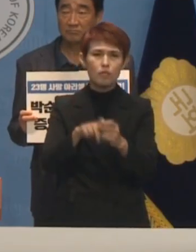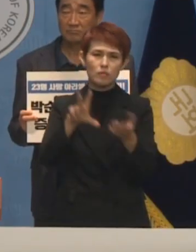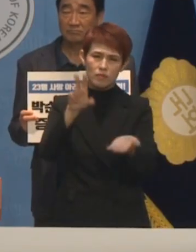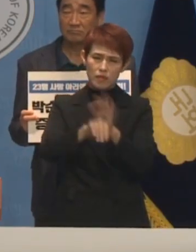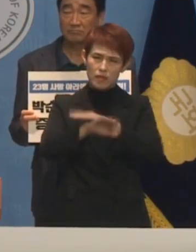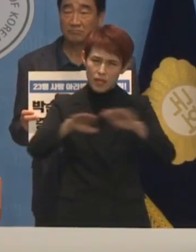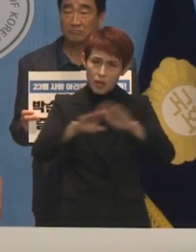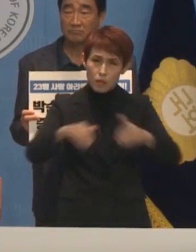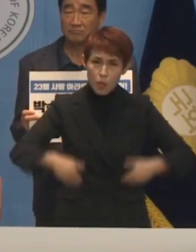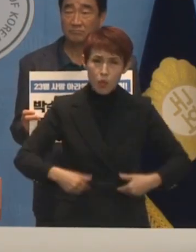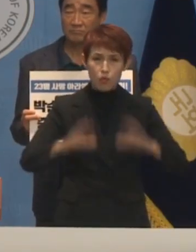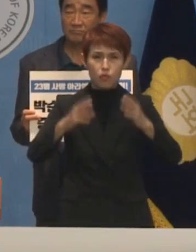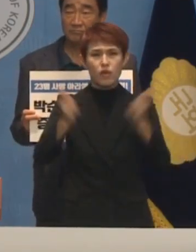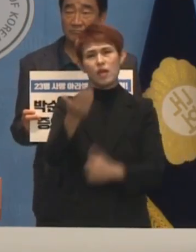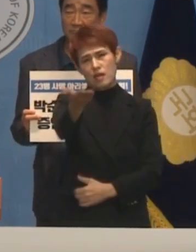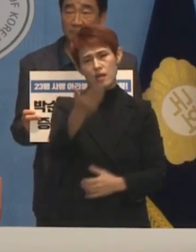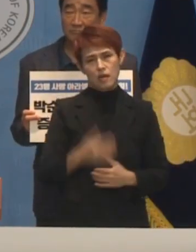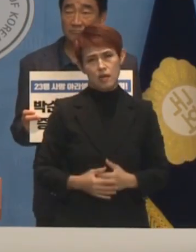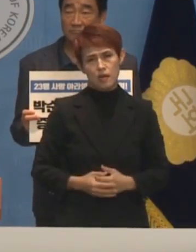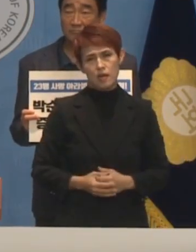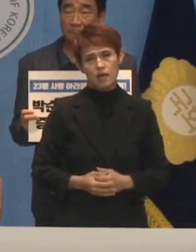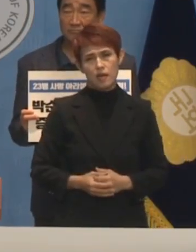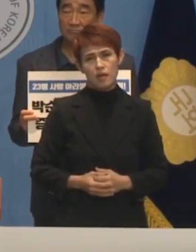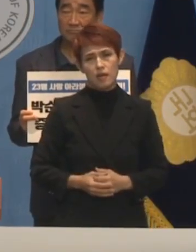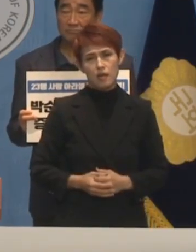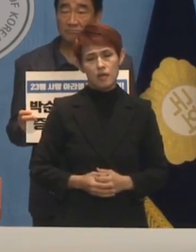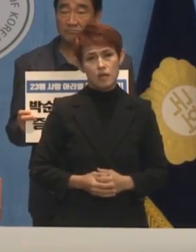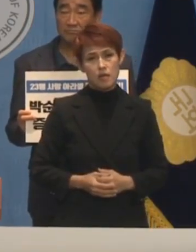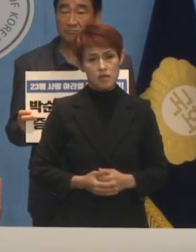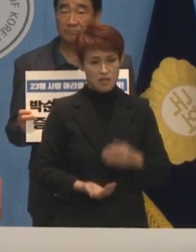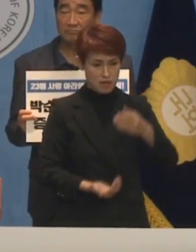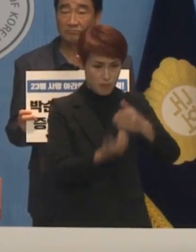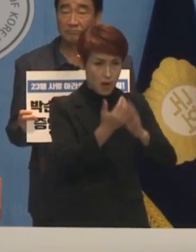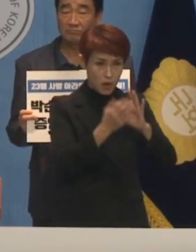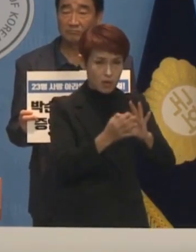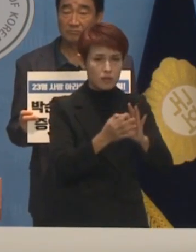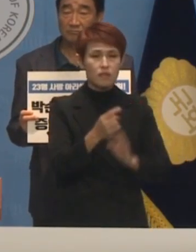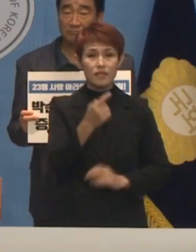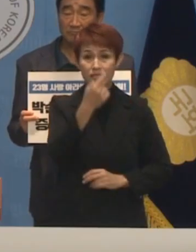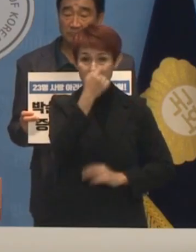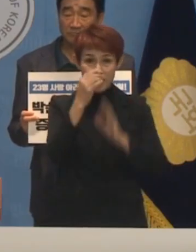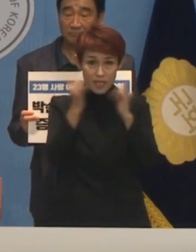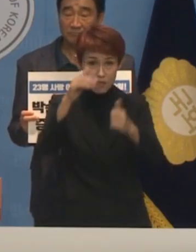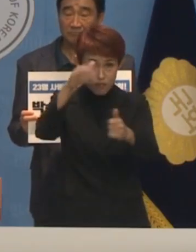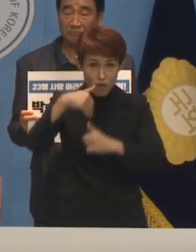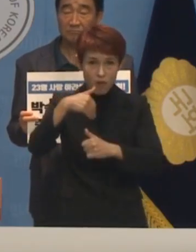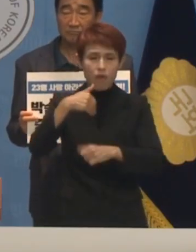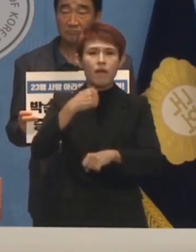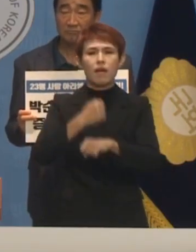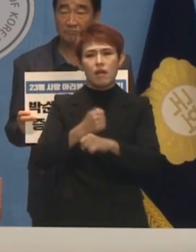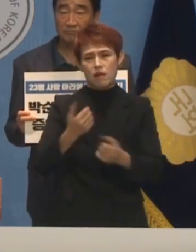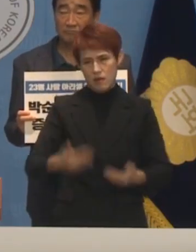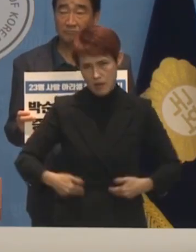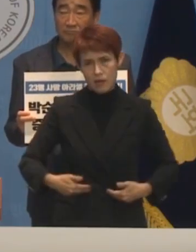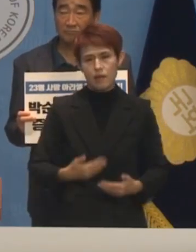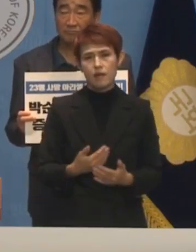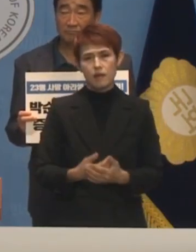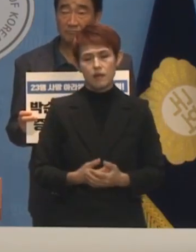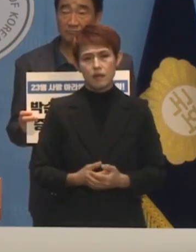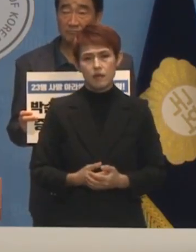될 국회에 다시금 이 사건에 대해서 증인으로 채택해서